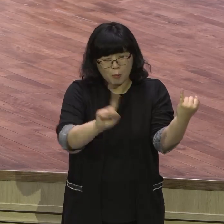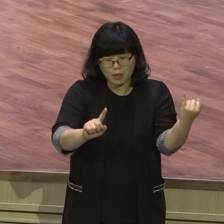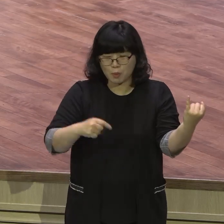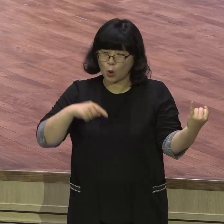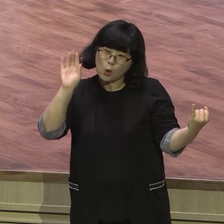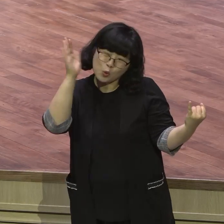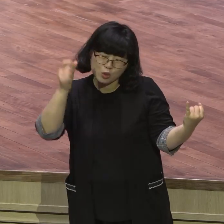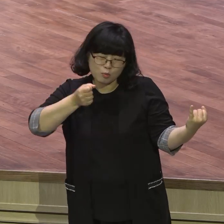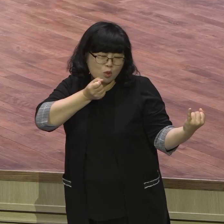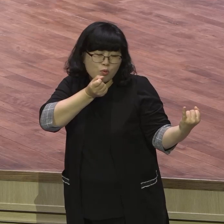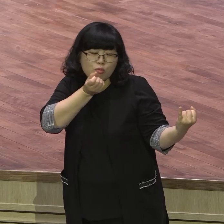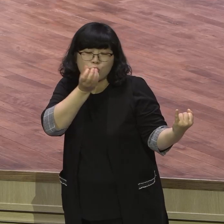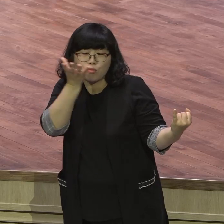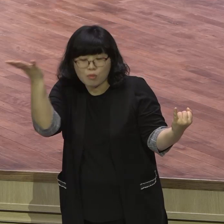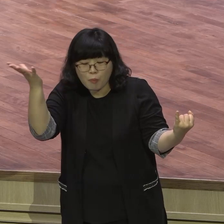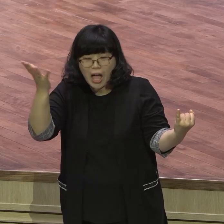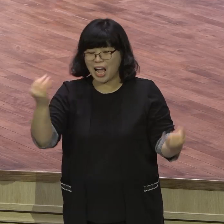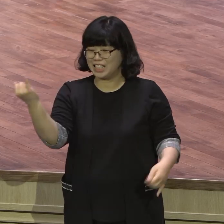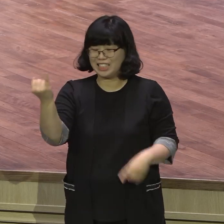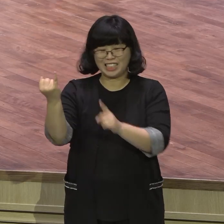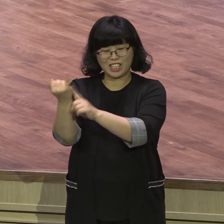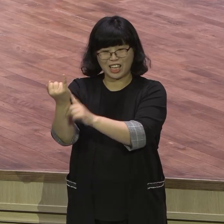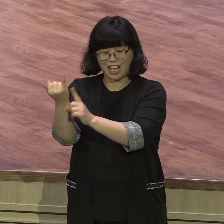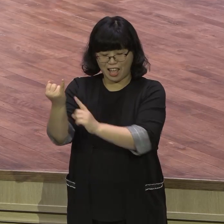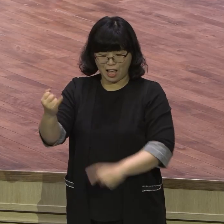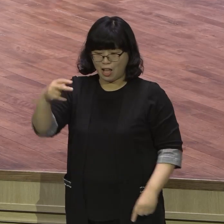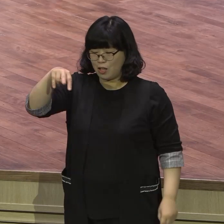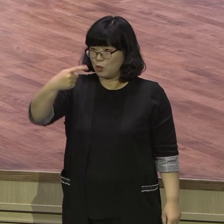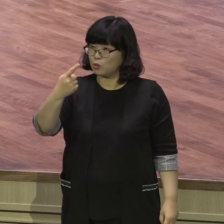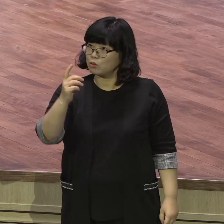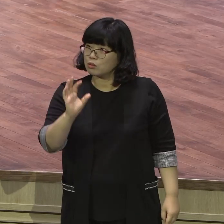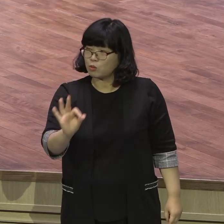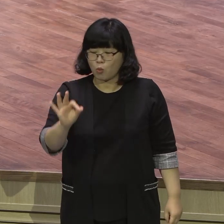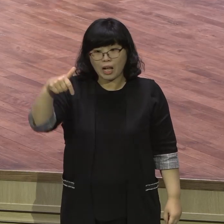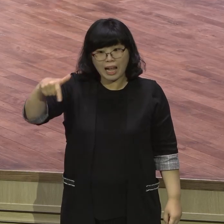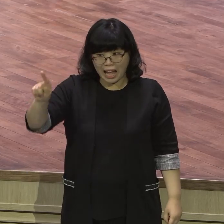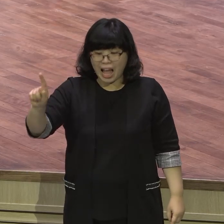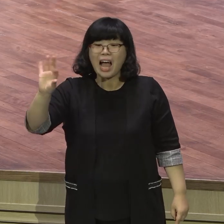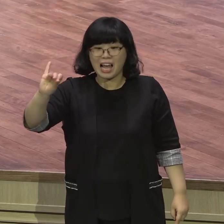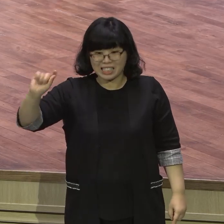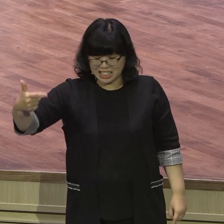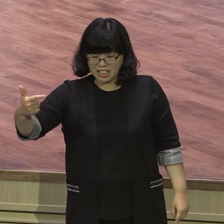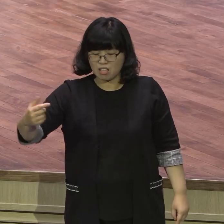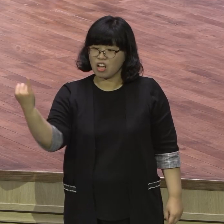진도 싯김구 유형 무형 문화재 27호예요.